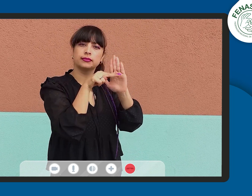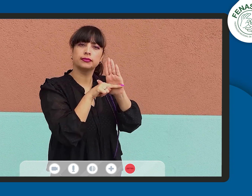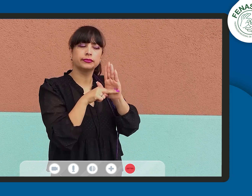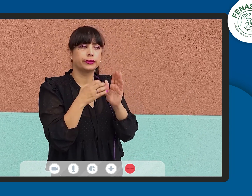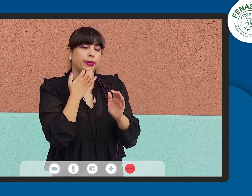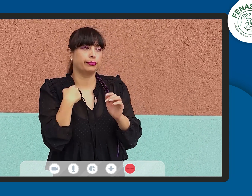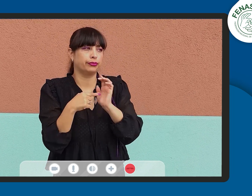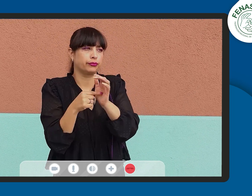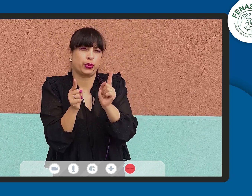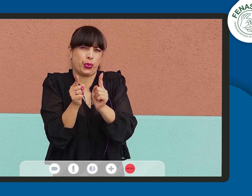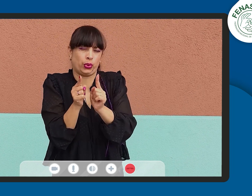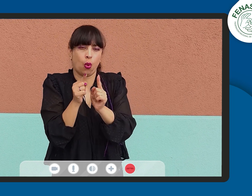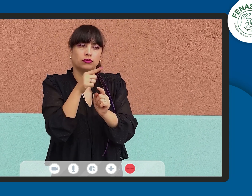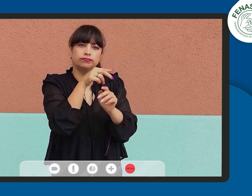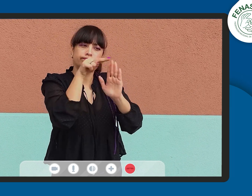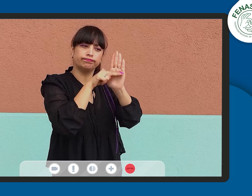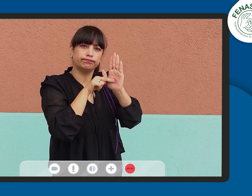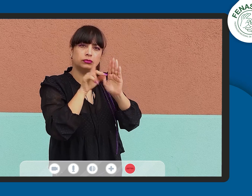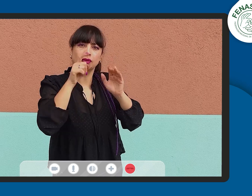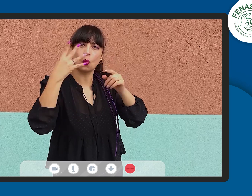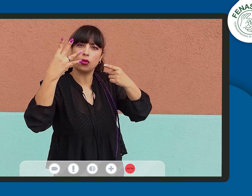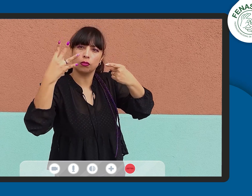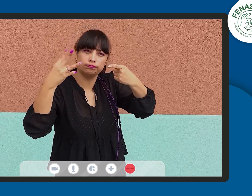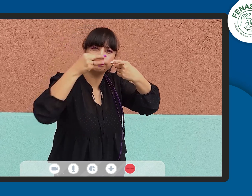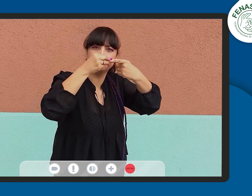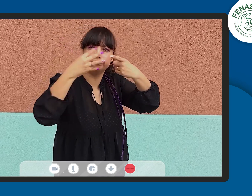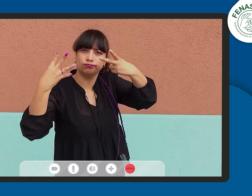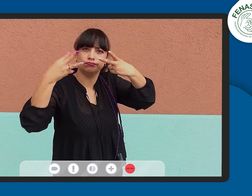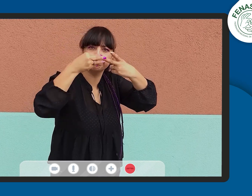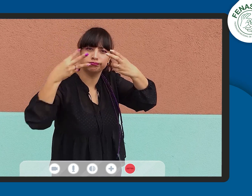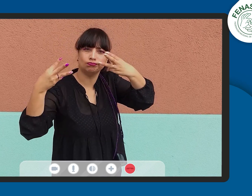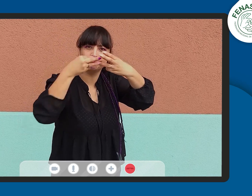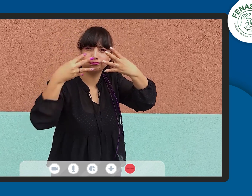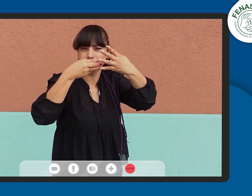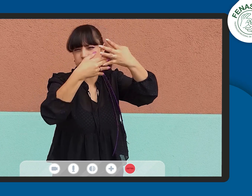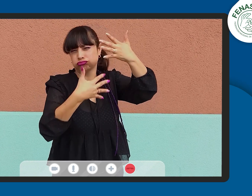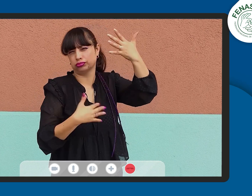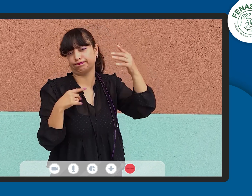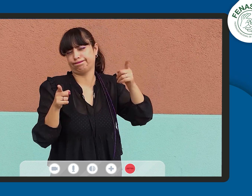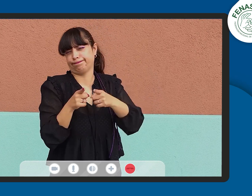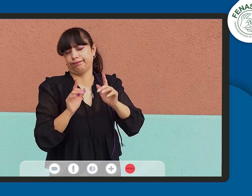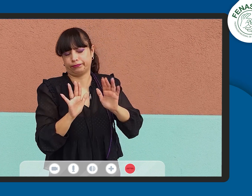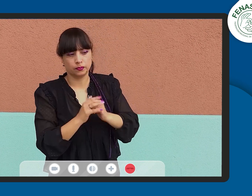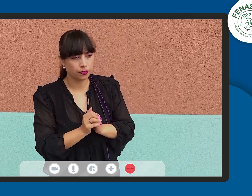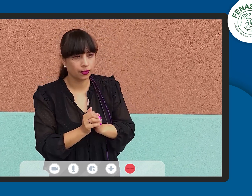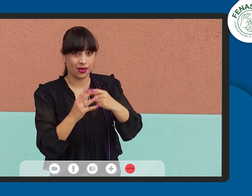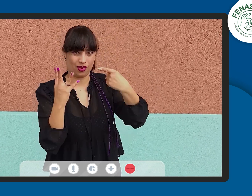fácil, son muchos criterios a tener en cuenta. Les resumo uno. Para cada elemento que yo quiera narrar, debo tener en cuenta